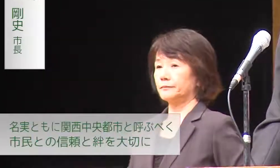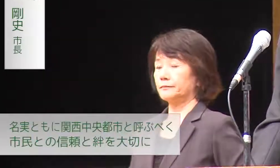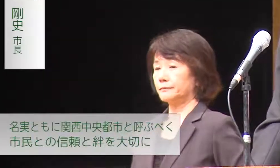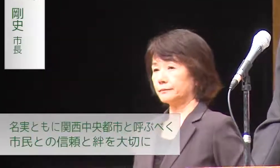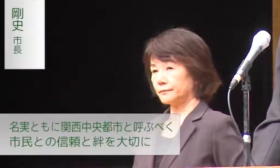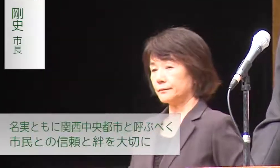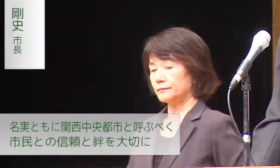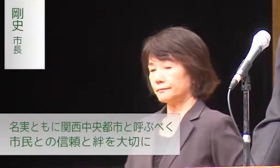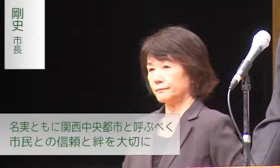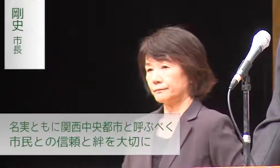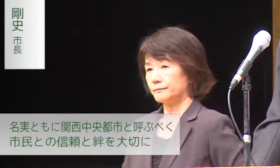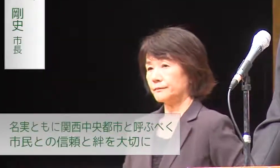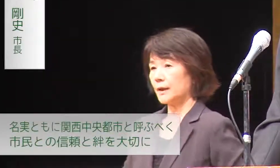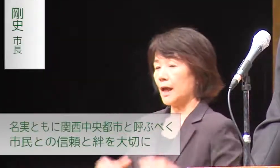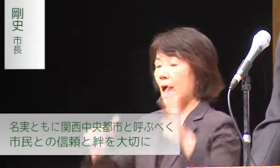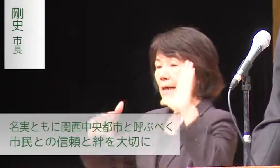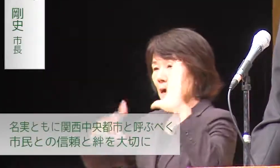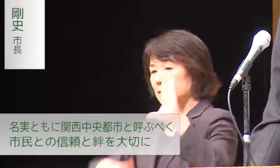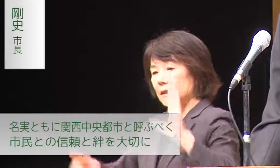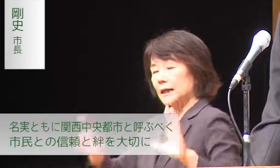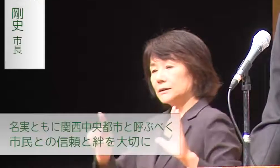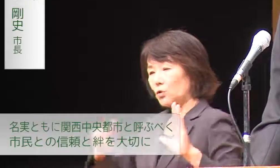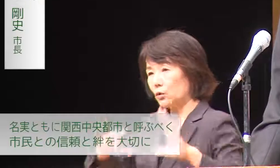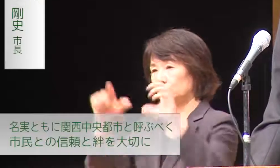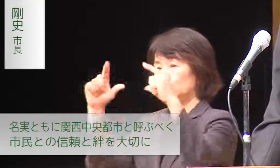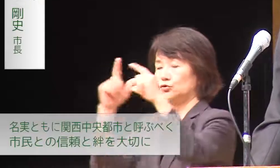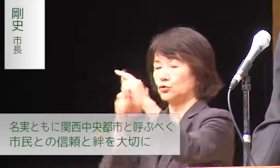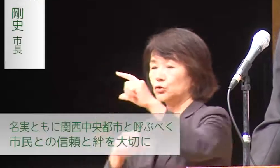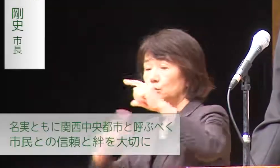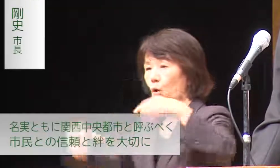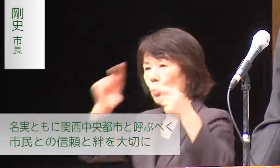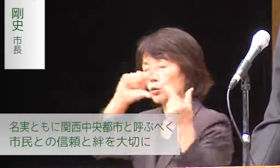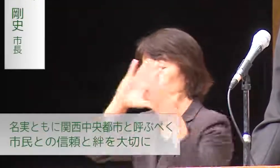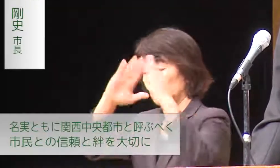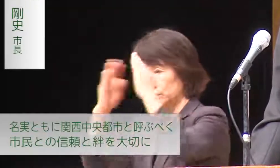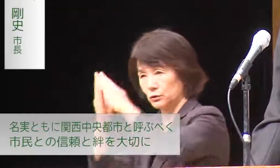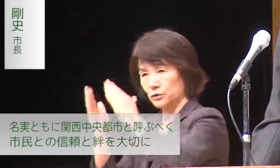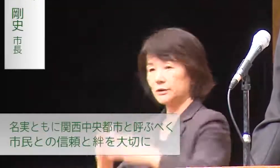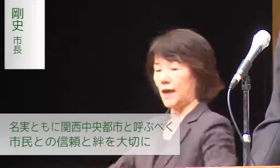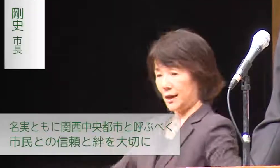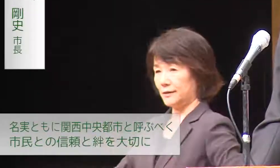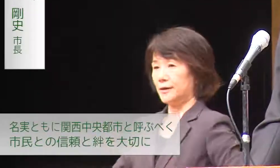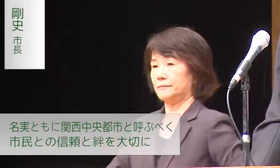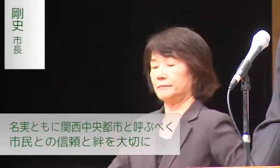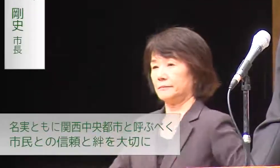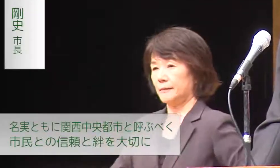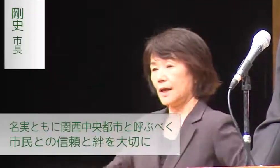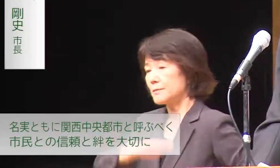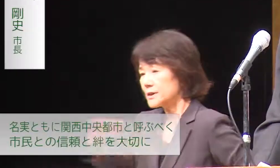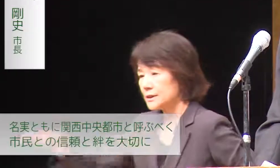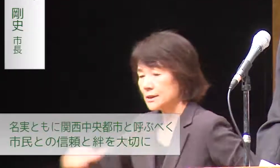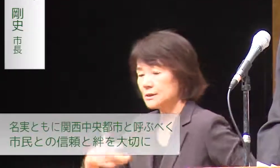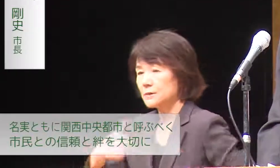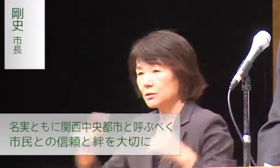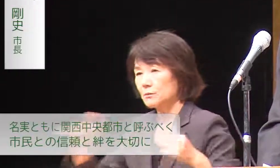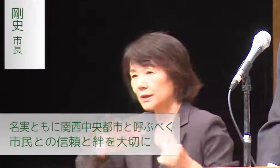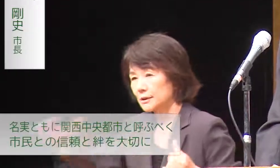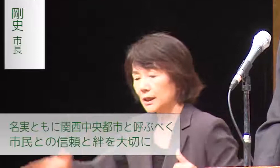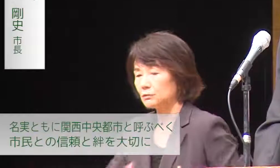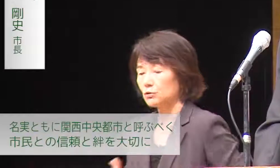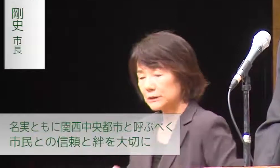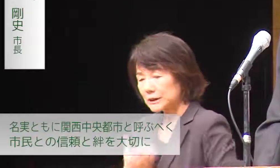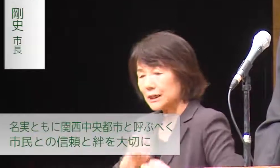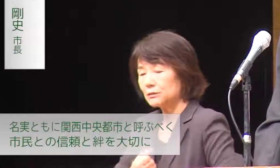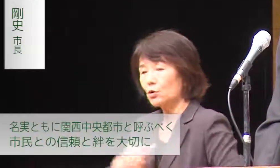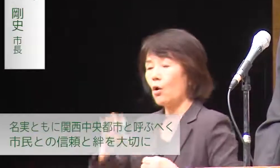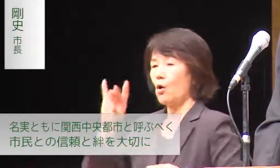実ともに関西中央都市と呼ぶにふさわしい町とすべく、市民の皆様との信頼と絆を大